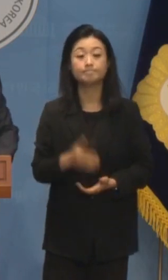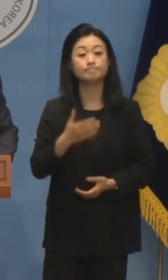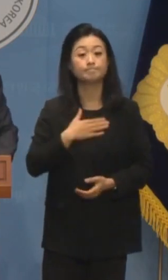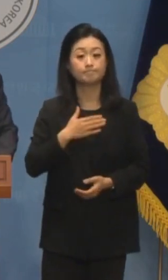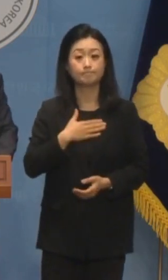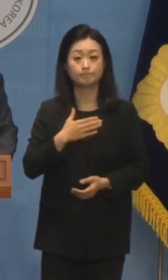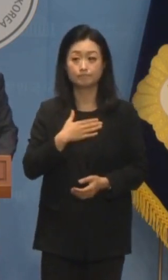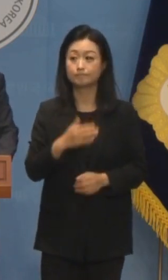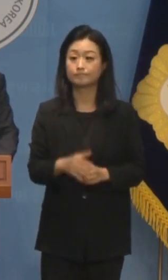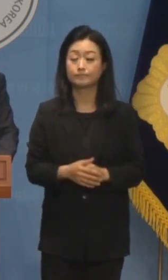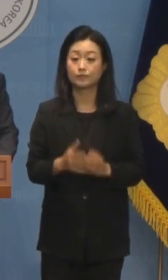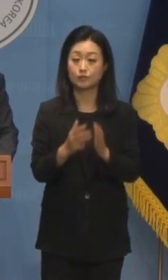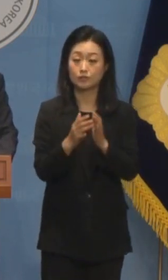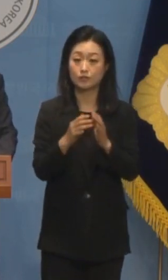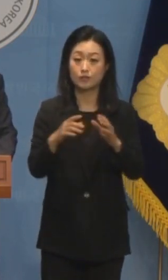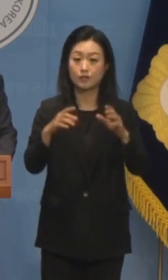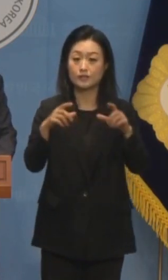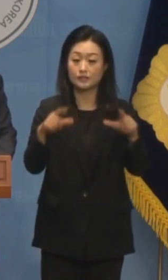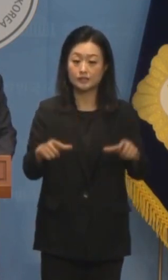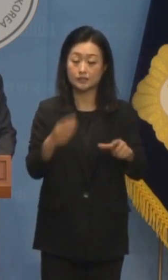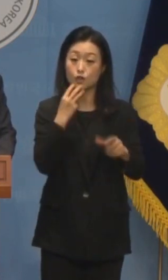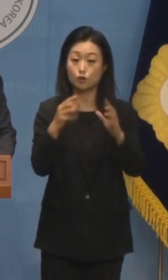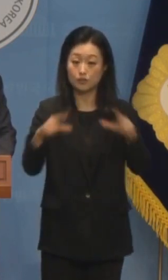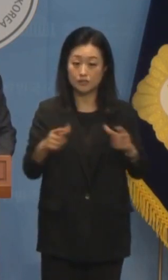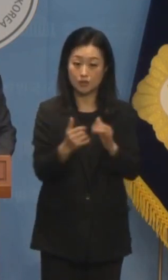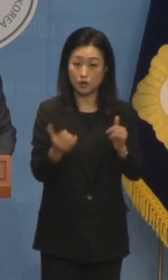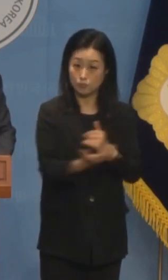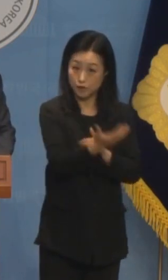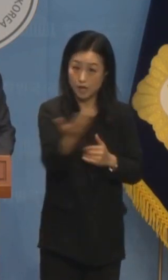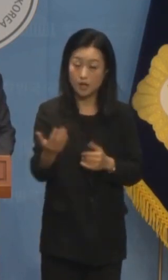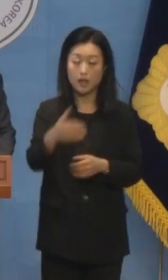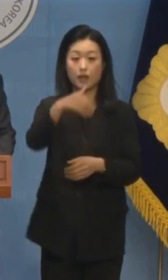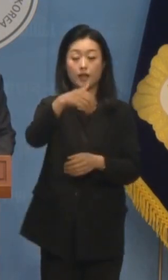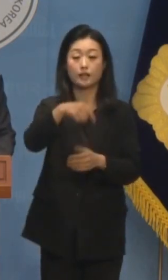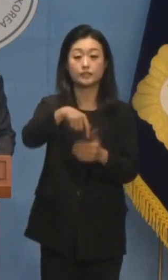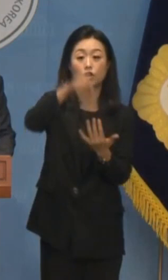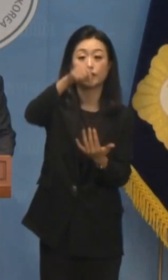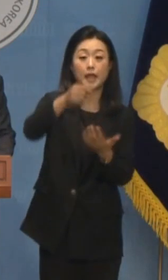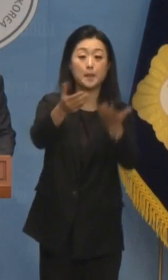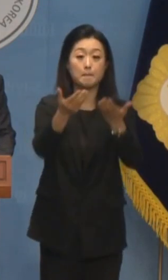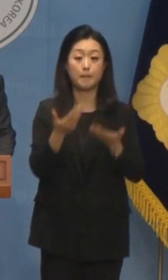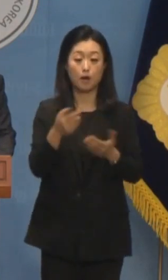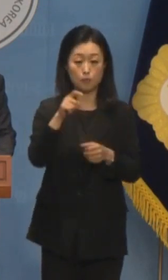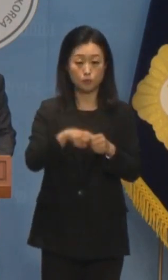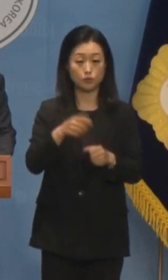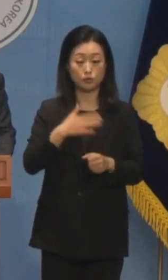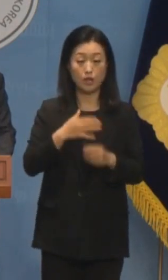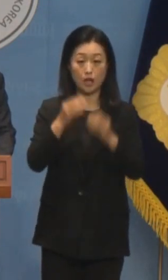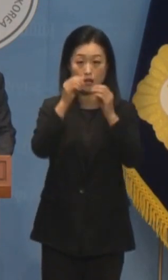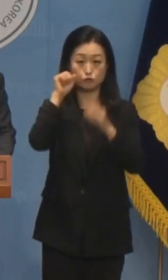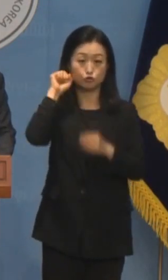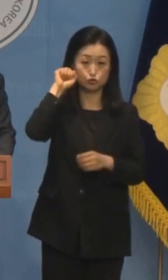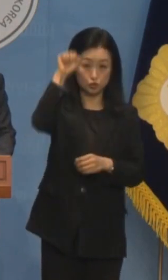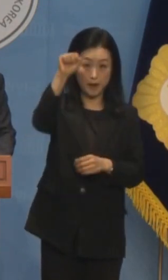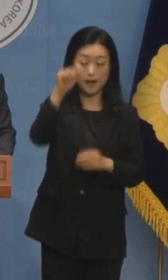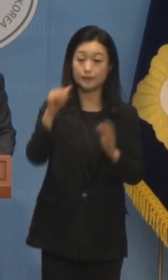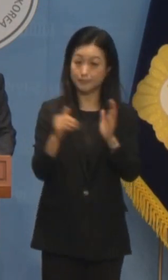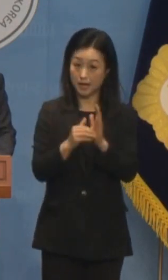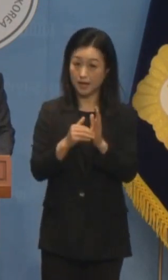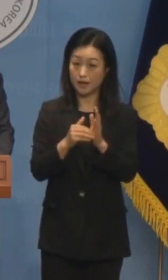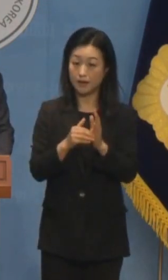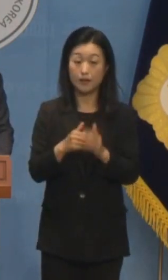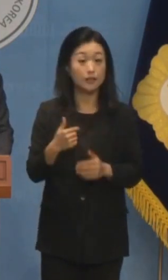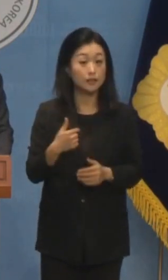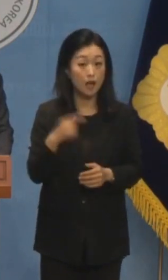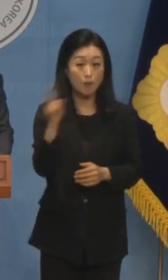저는 시민의 선택과 유권자의 심판을 받기 위해 교육감 선거에 나선 겁니다. 어떤